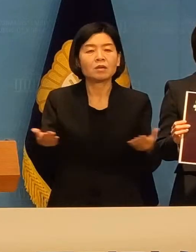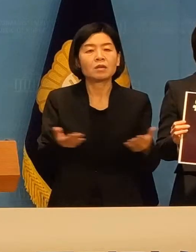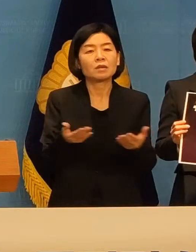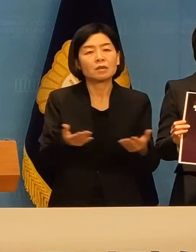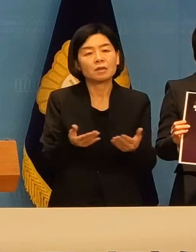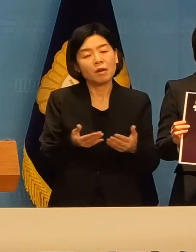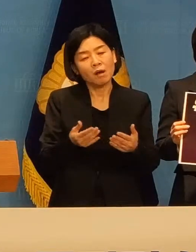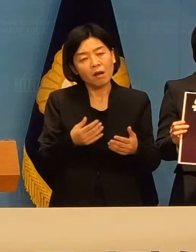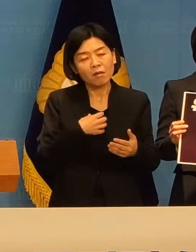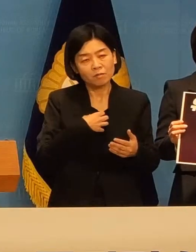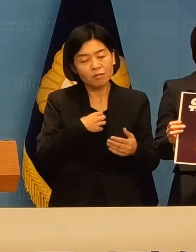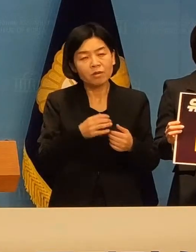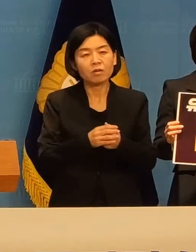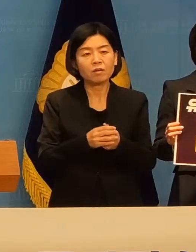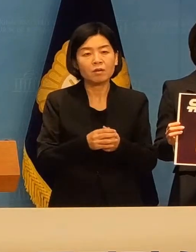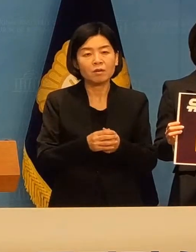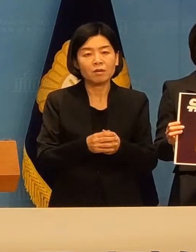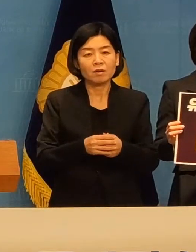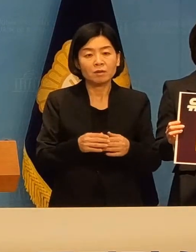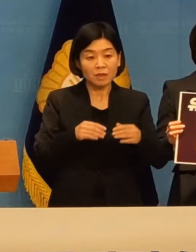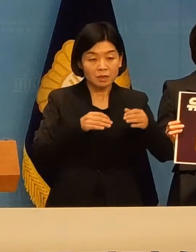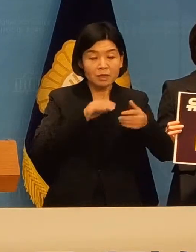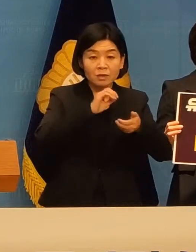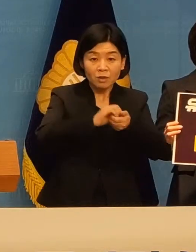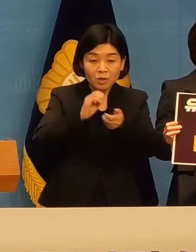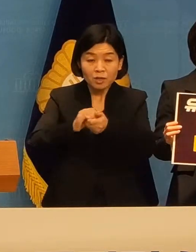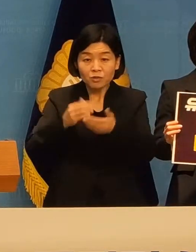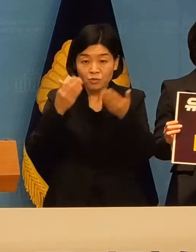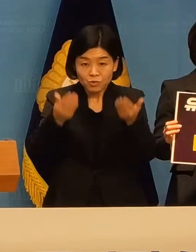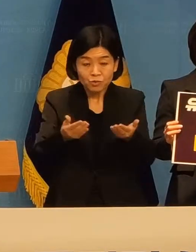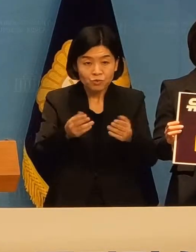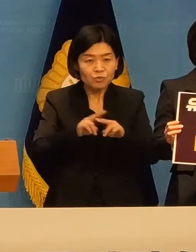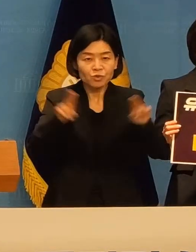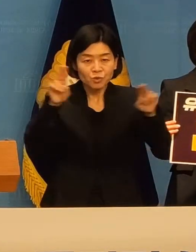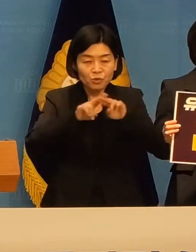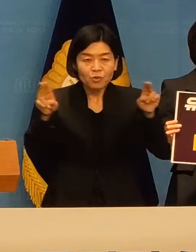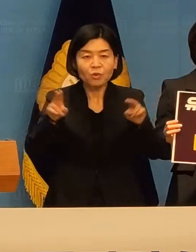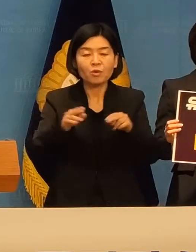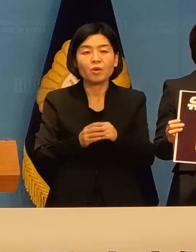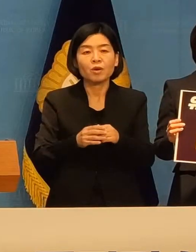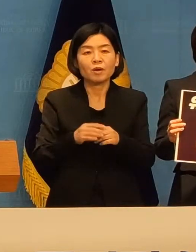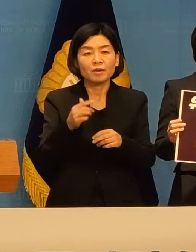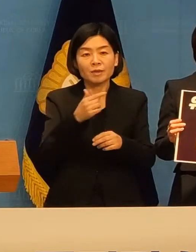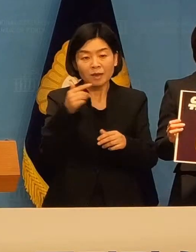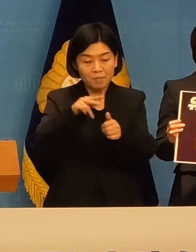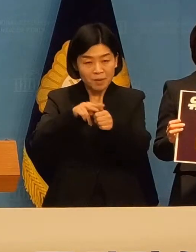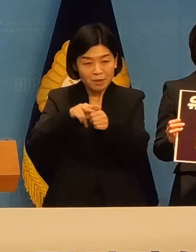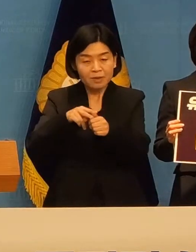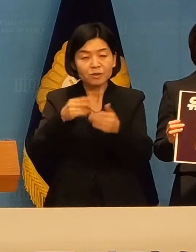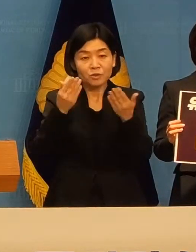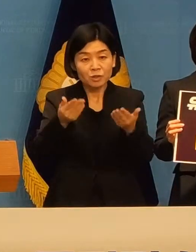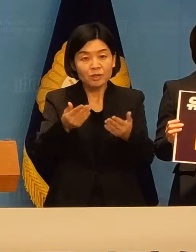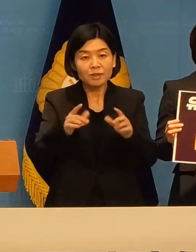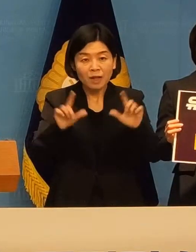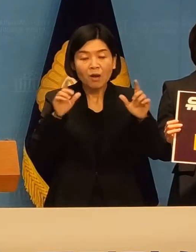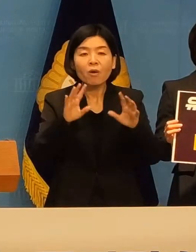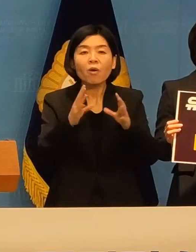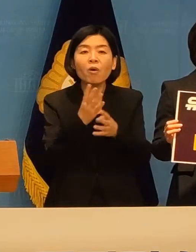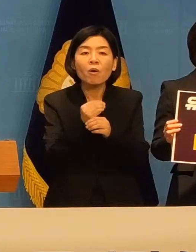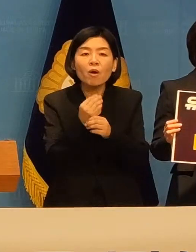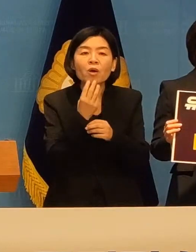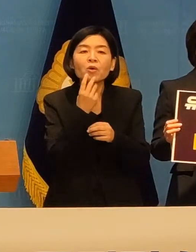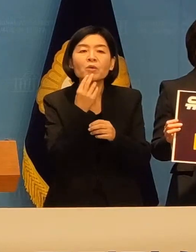제고를 주장하며 정기 휴점일을 취소하고 대형마트 의무 휴업을 평일로 변경시켜 노동자들의 건강권과